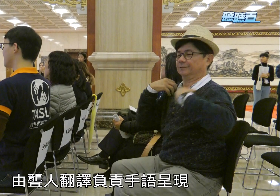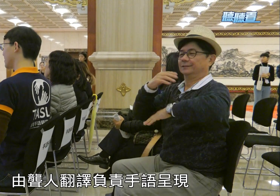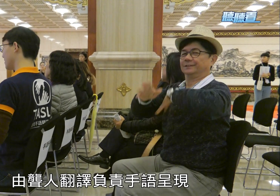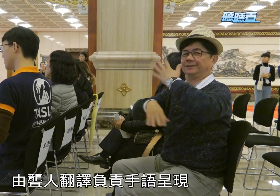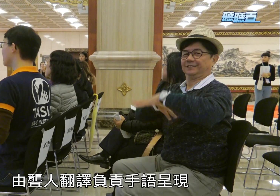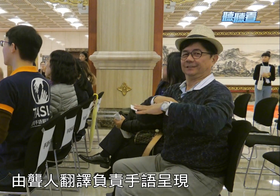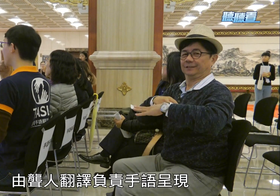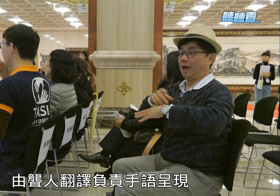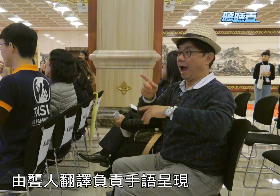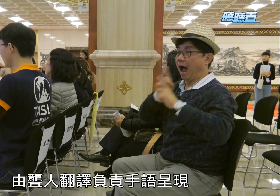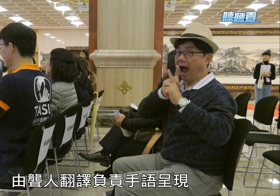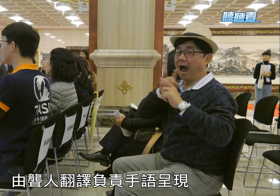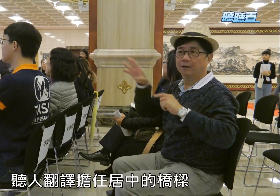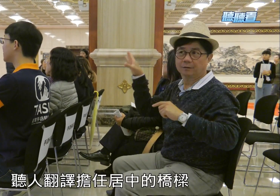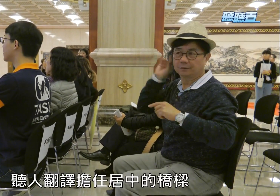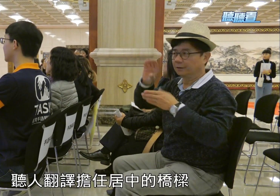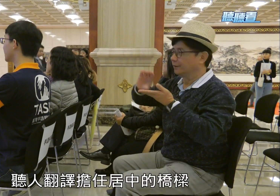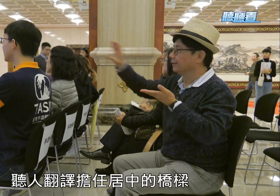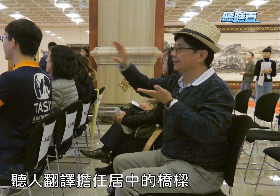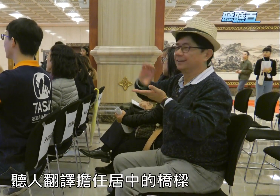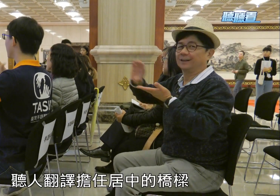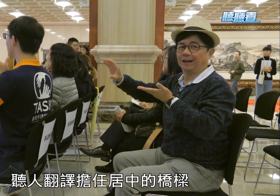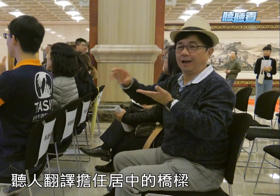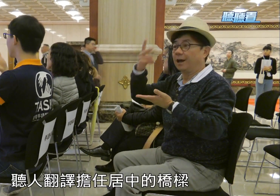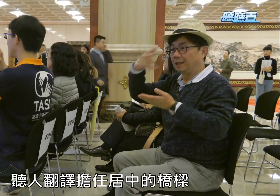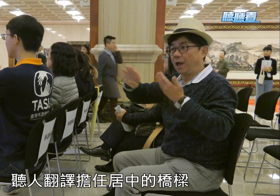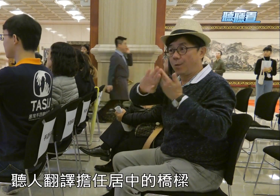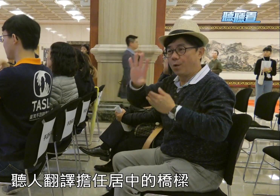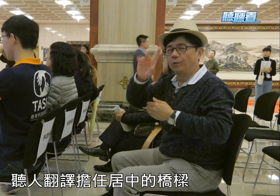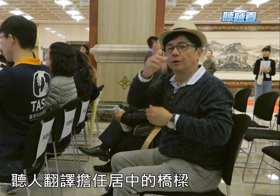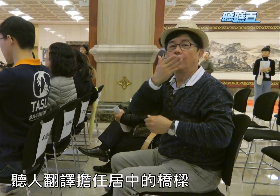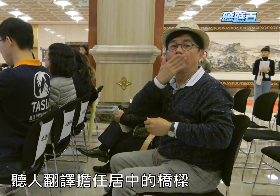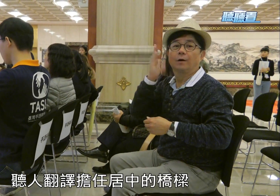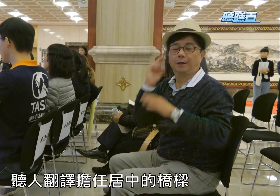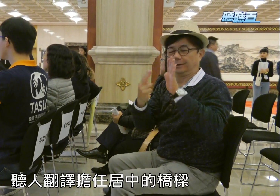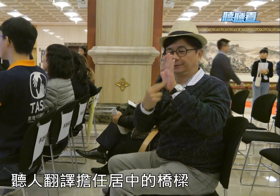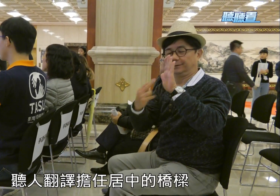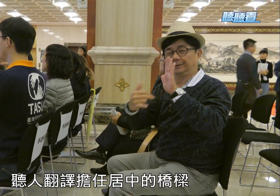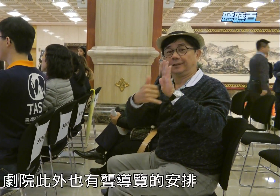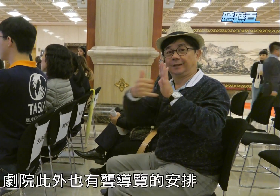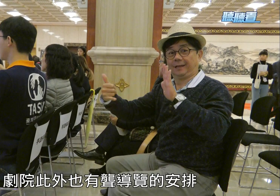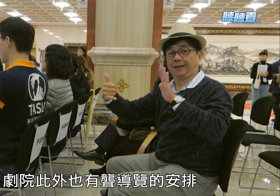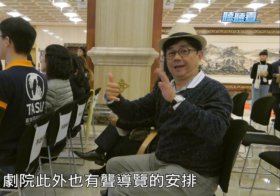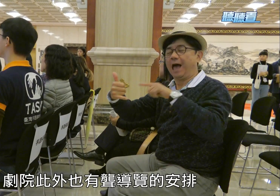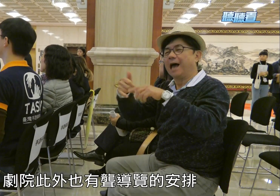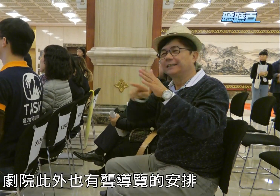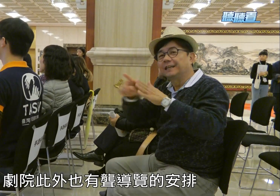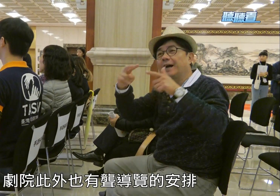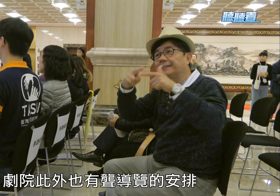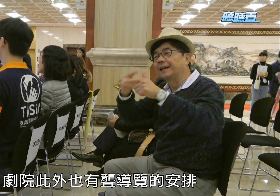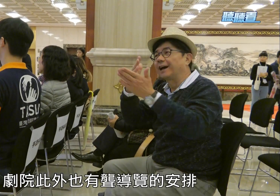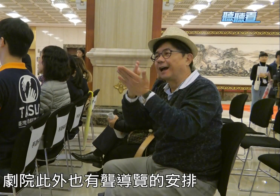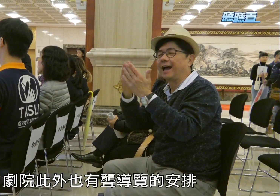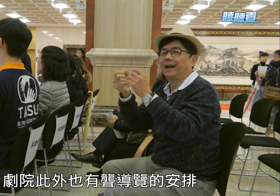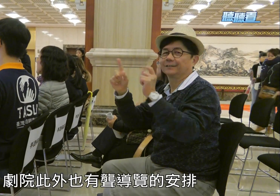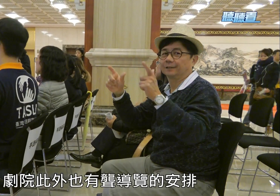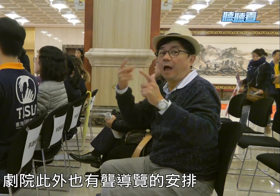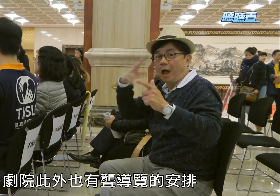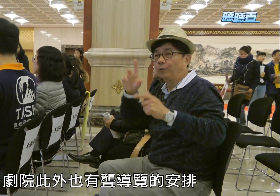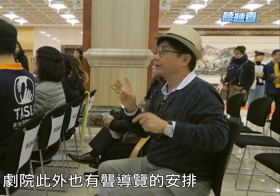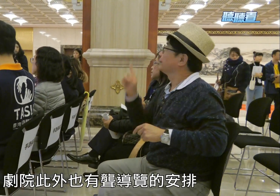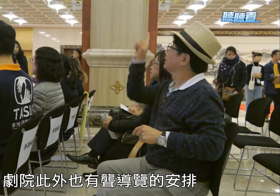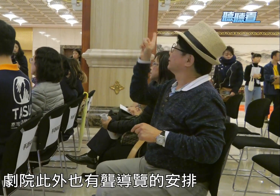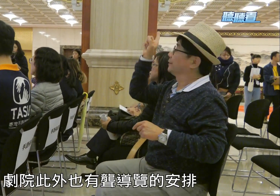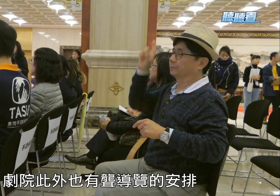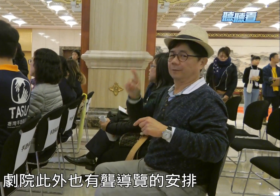责手语呈现，听人翻译呢担任居中的桥梁。剧院此外啊，也有聋导览